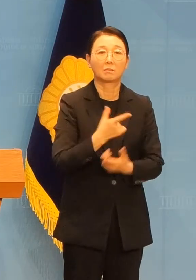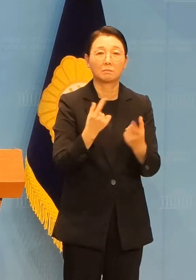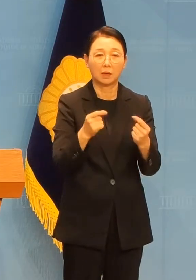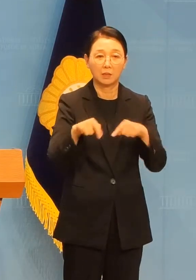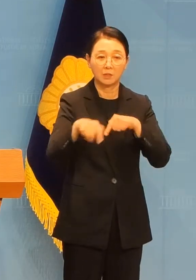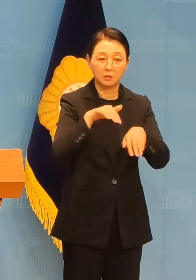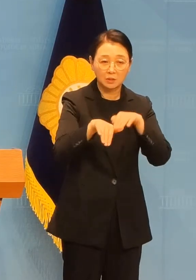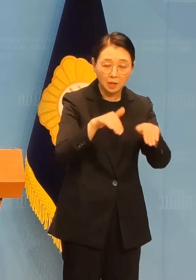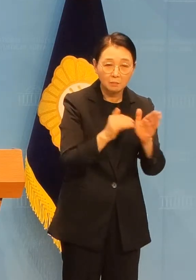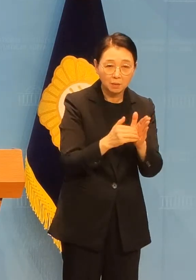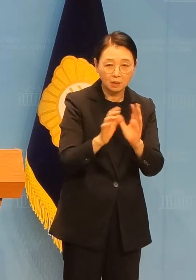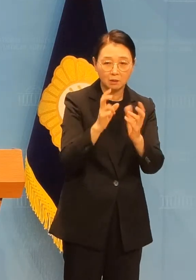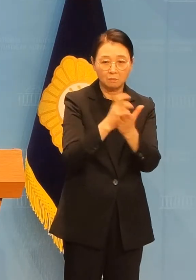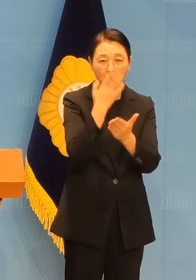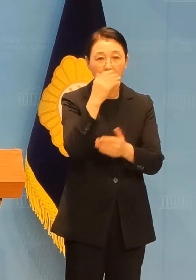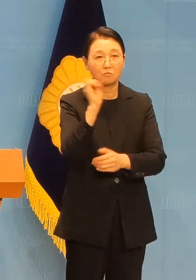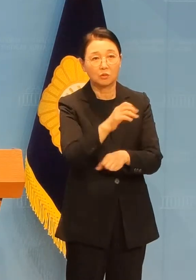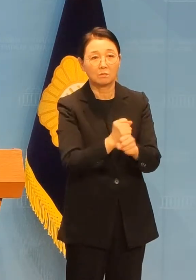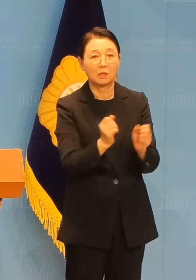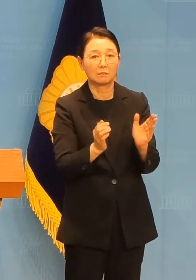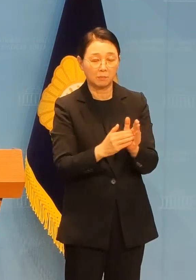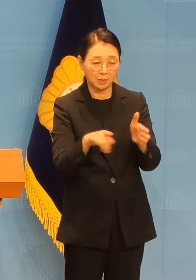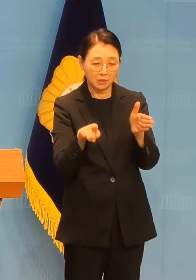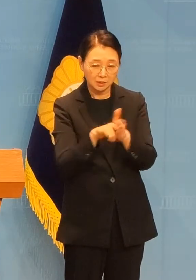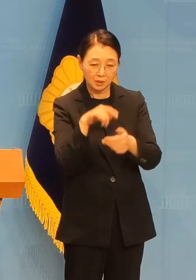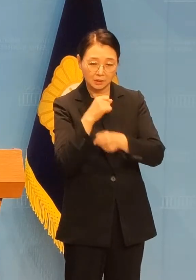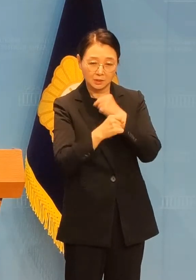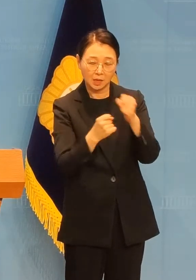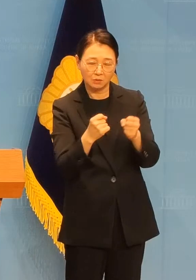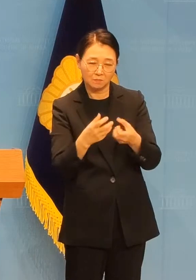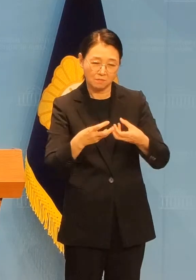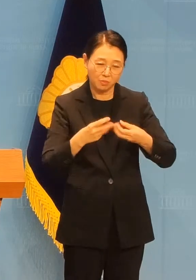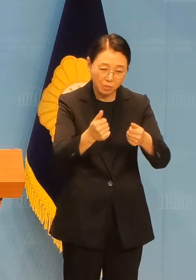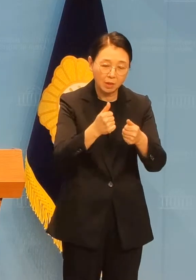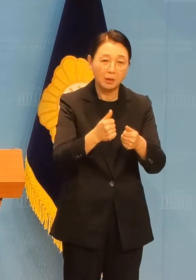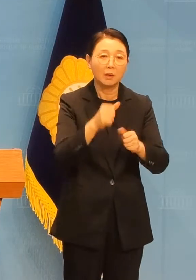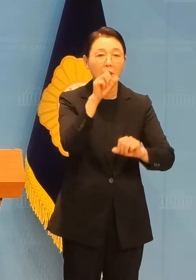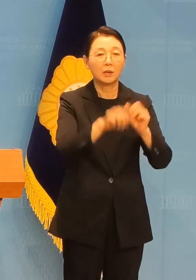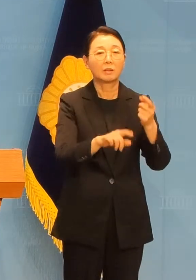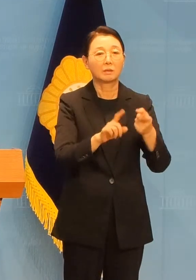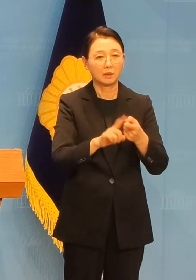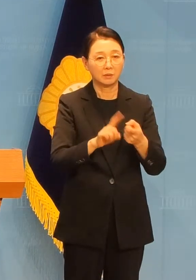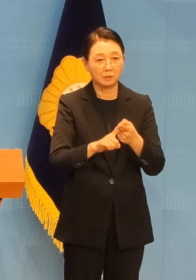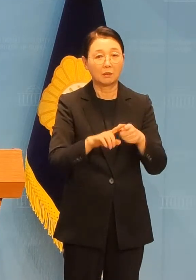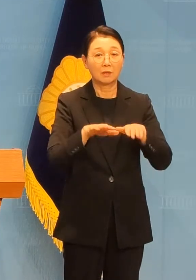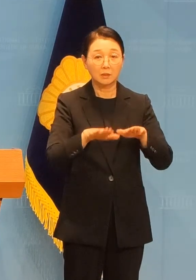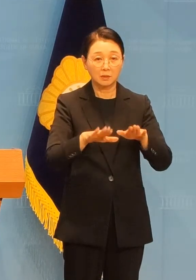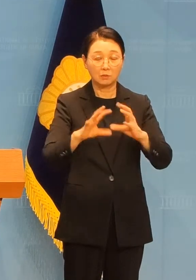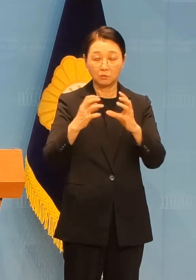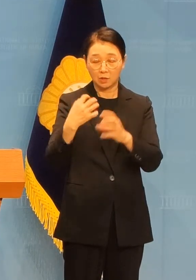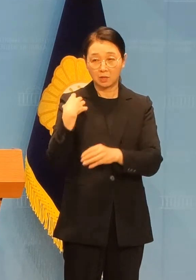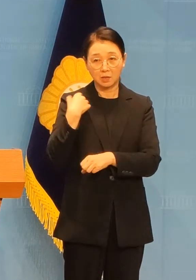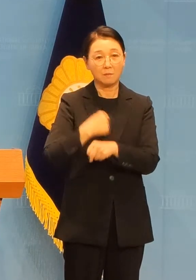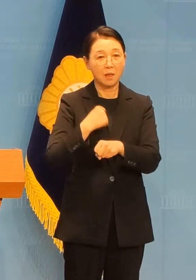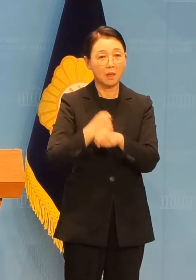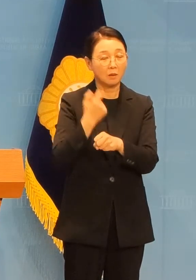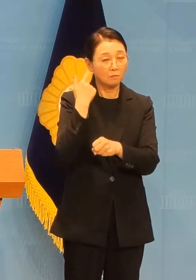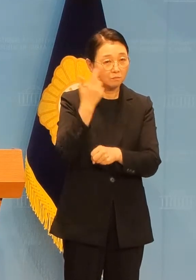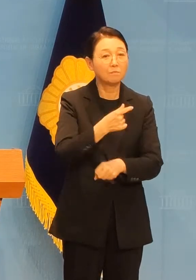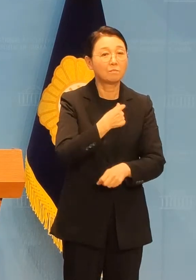개입하고 헌법을 무너뜨리고 신앙의 자유를 짓밟은 행위에 대해 이제는 국가가 책임을